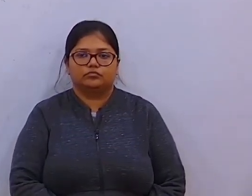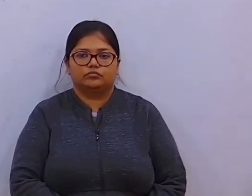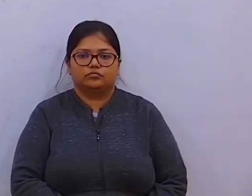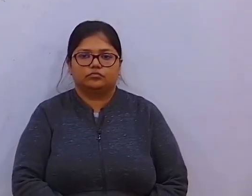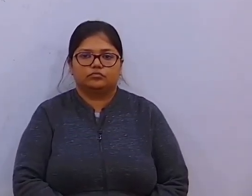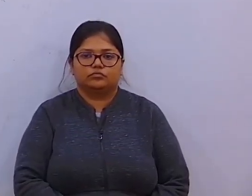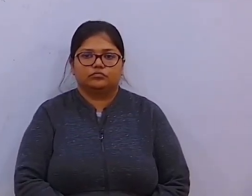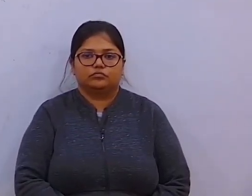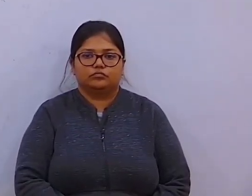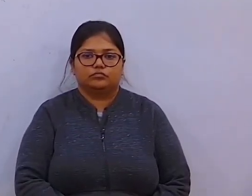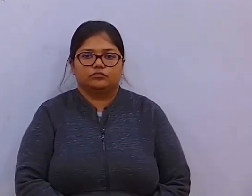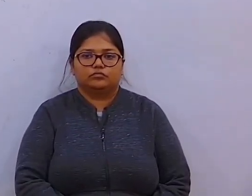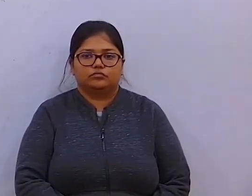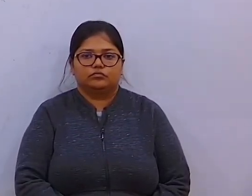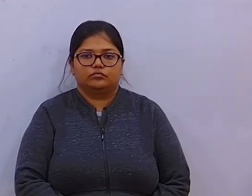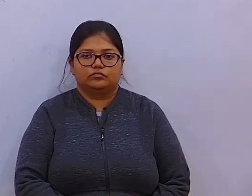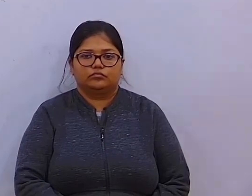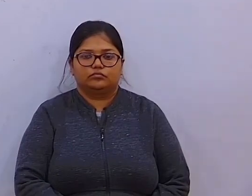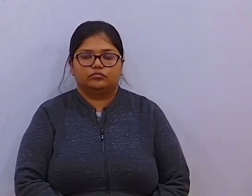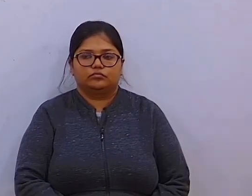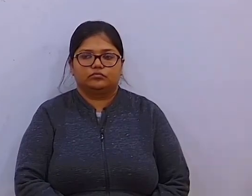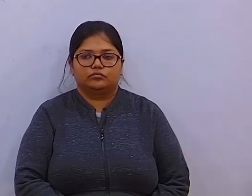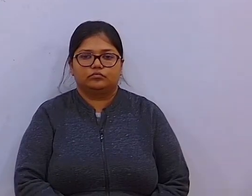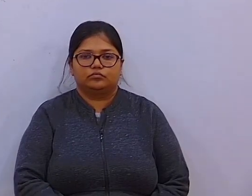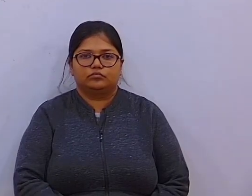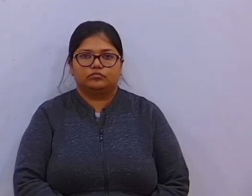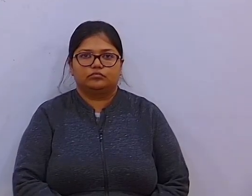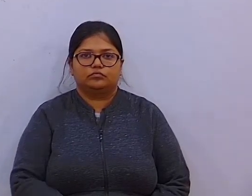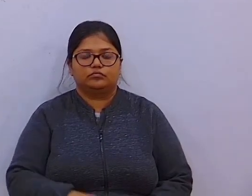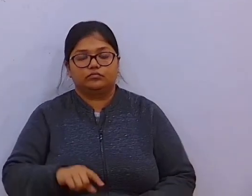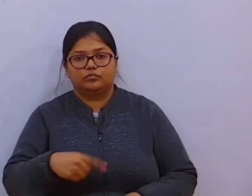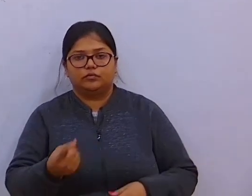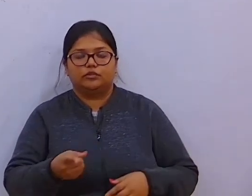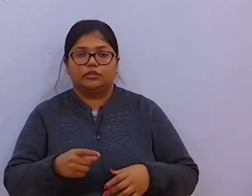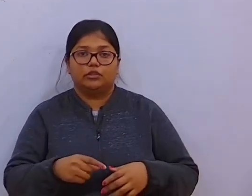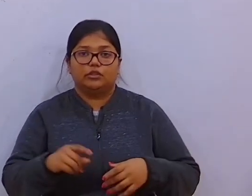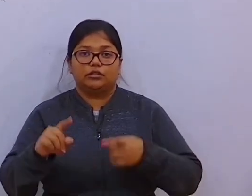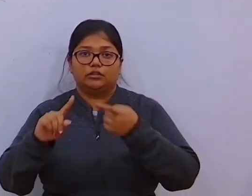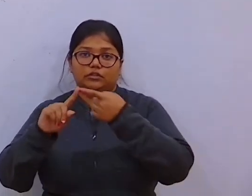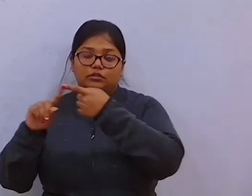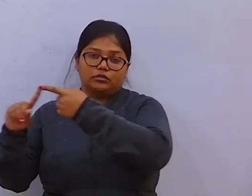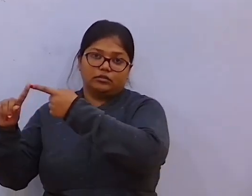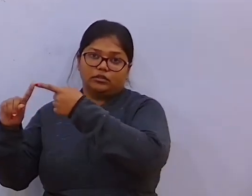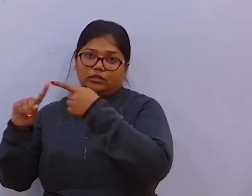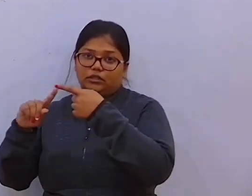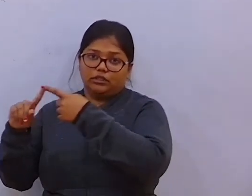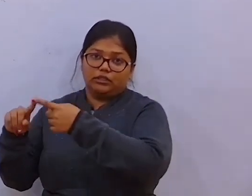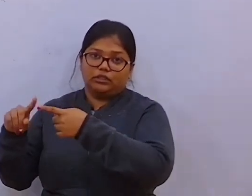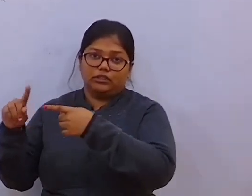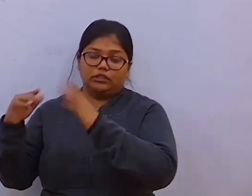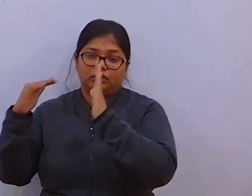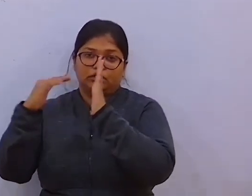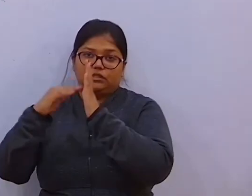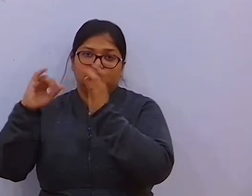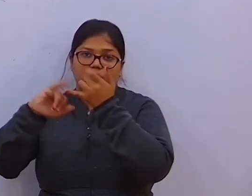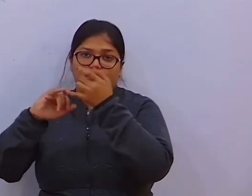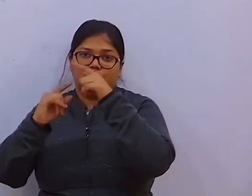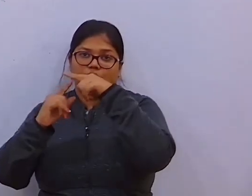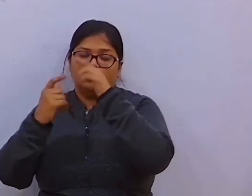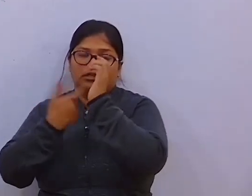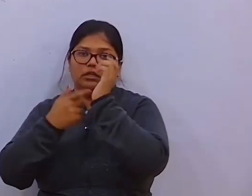अब नेक्स्ट लेते हैं पूर्वी जेड स्ट्रीम। जस्ट इसके विपरीत है। पूर्वी जेड स्ट्रीम क्या होता है? ये दक्षिणी पूर्वी